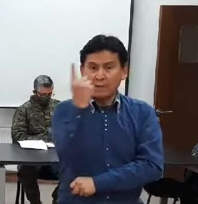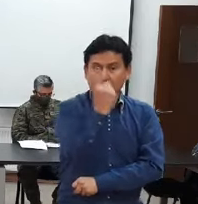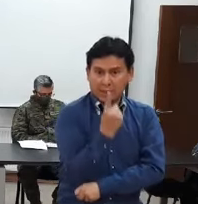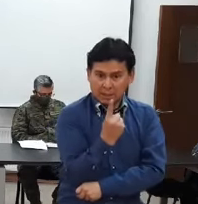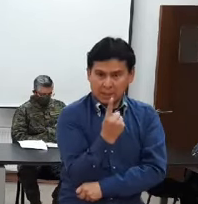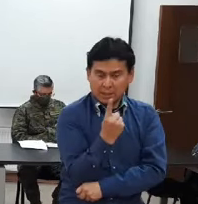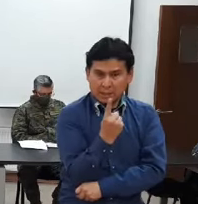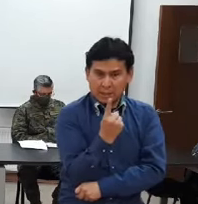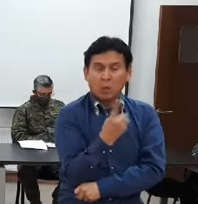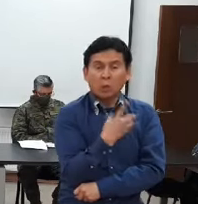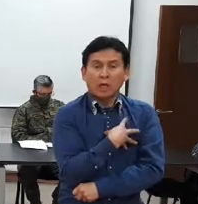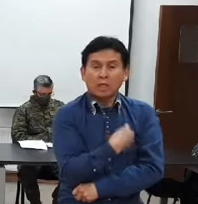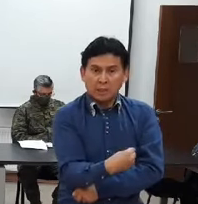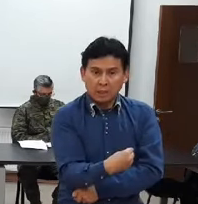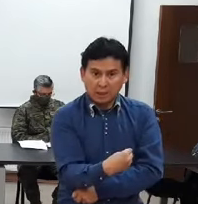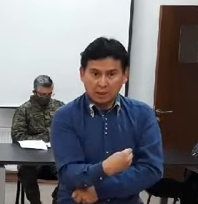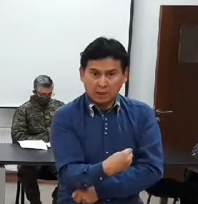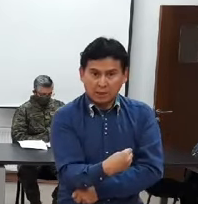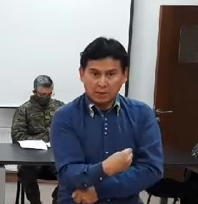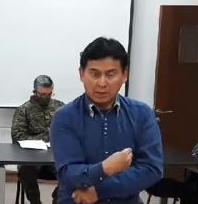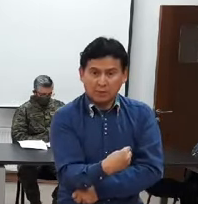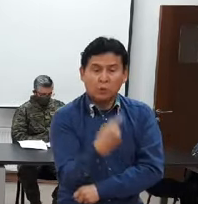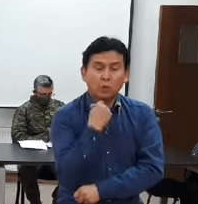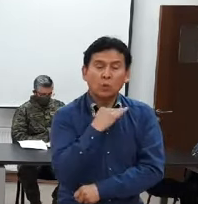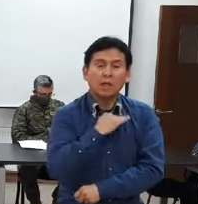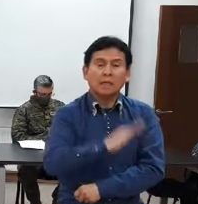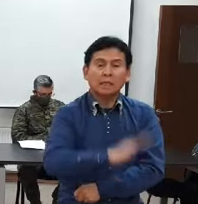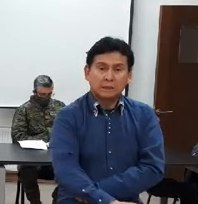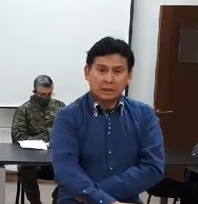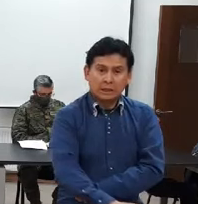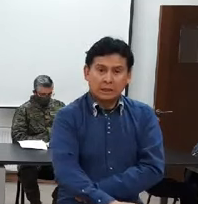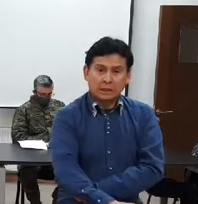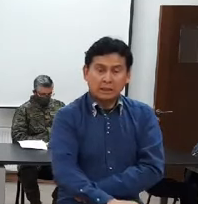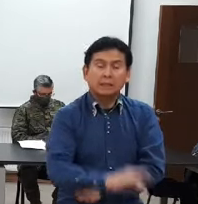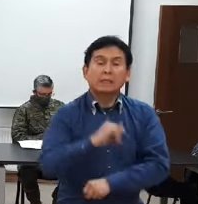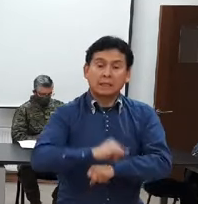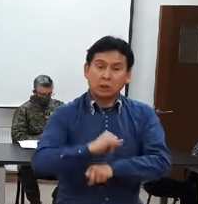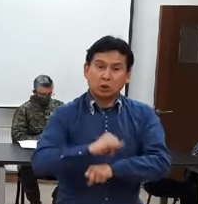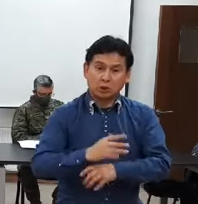y que es una hija, una menor de edad, de esta región.